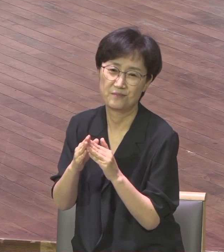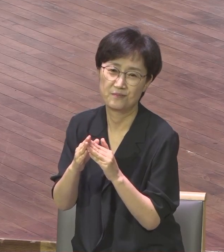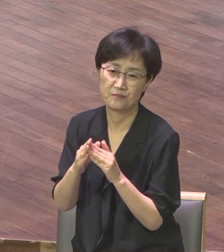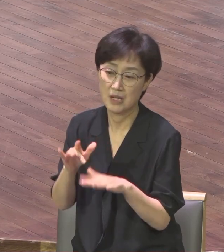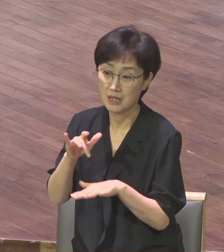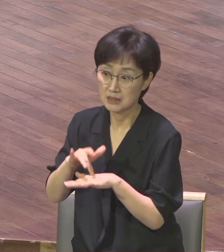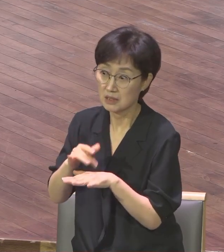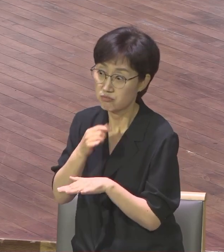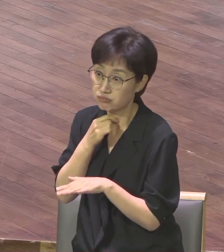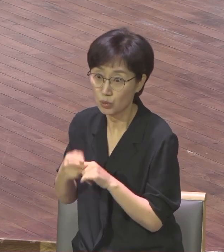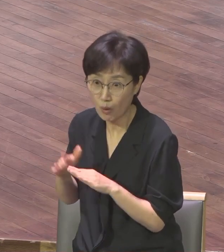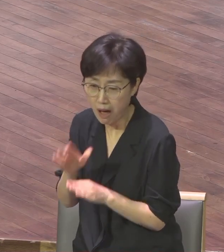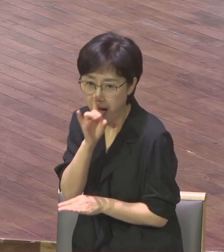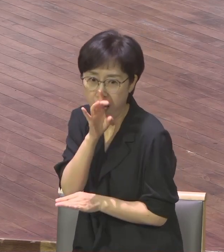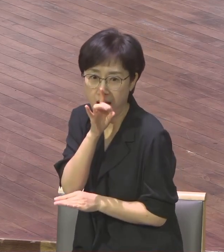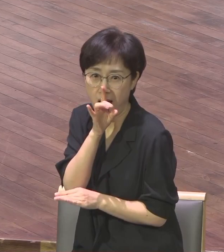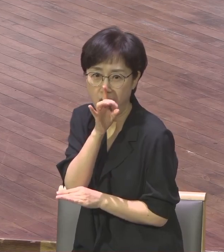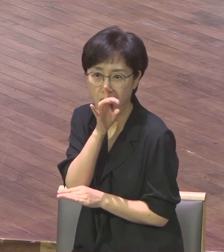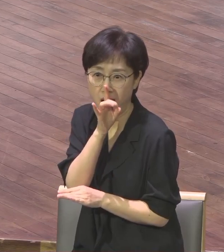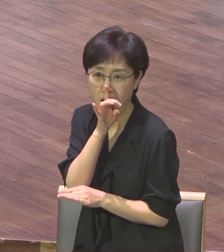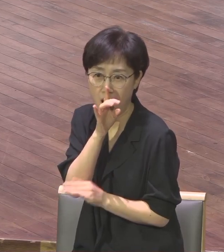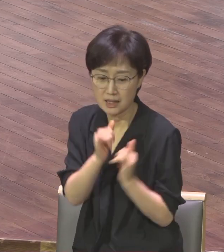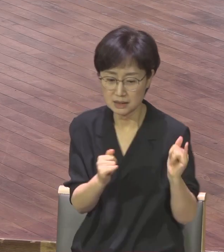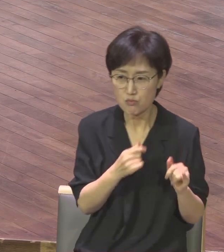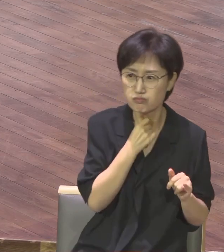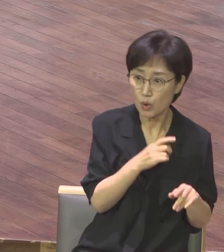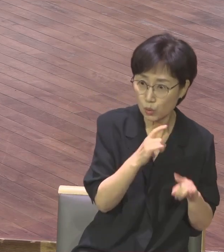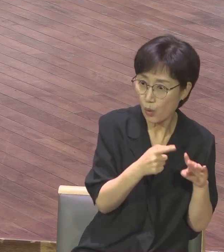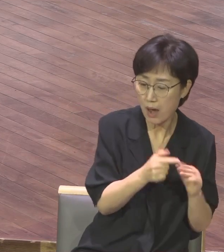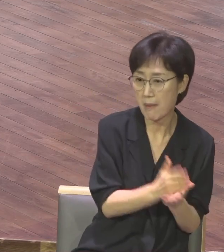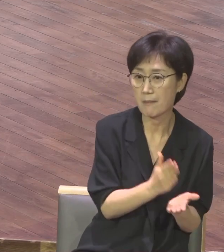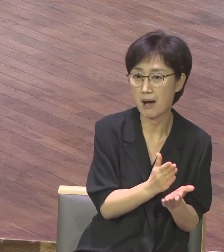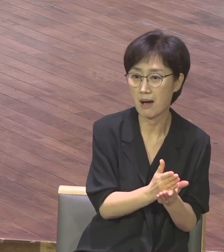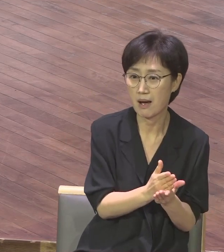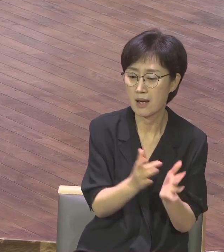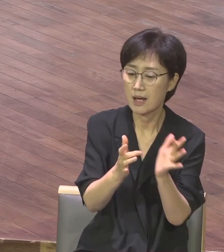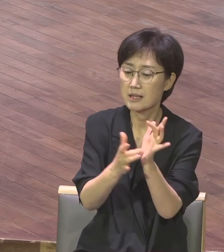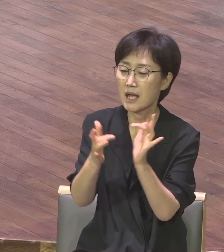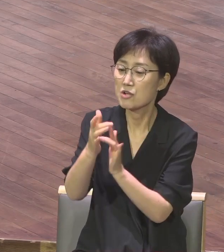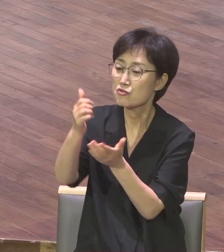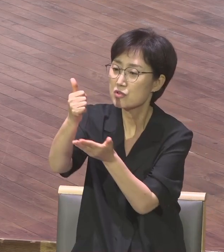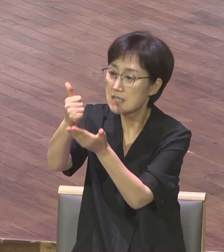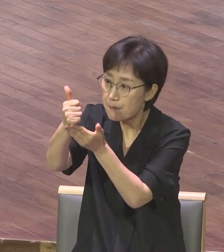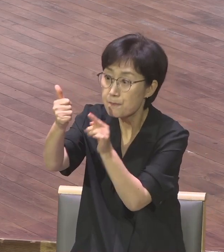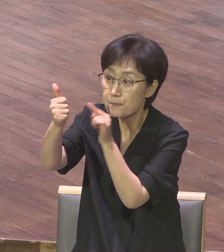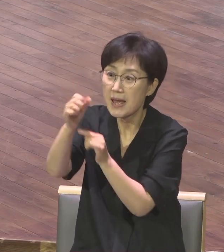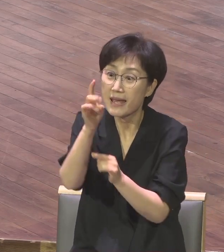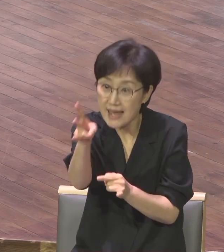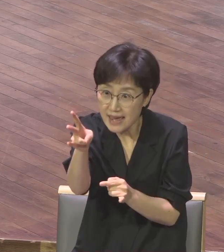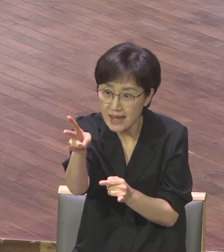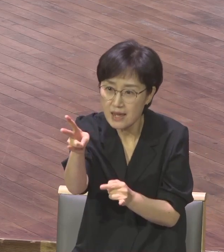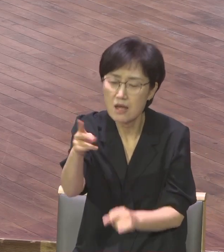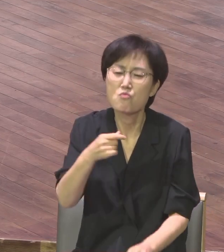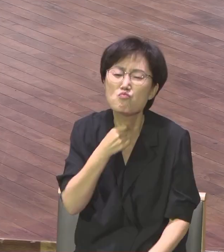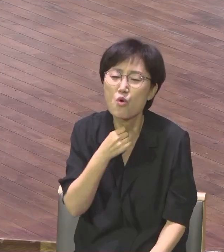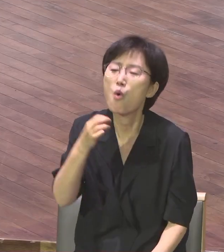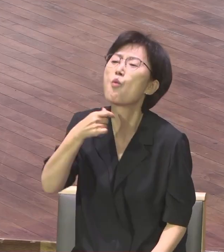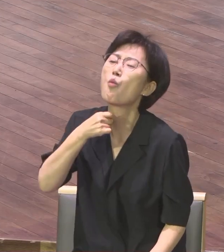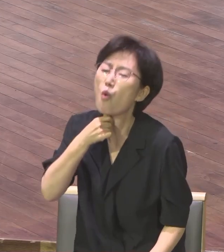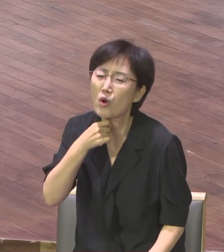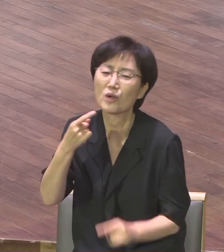사단이 원하는 교회 돼야 되겠어요? 사람들이 원하는 교회가 아니라 예수님이 원하는 교회로 바로